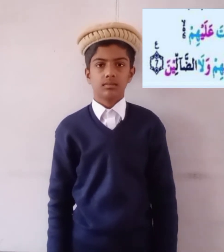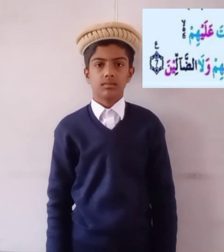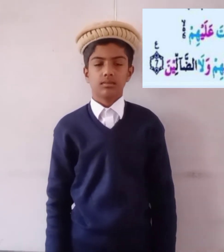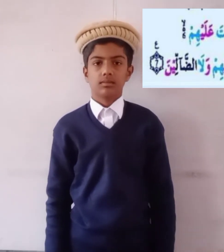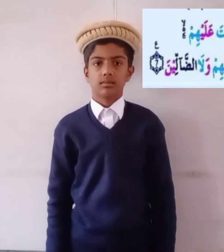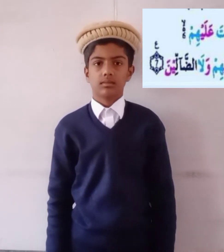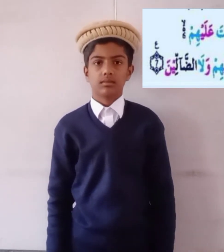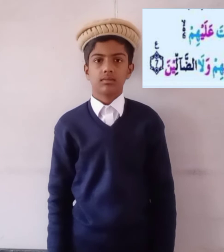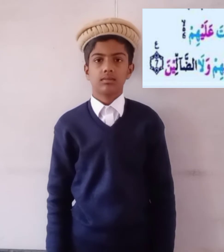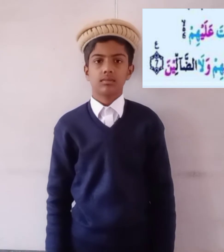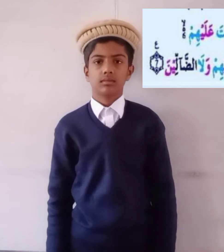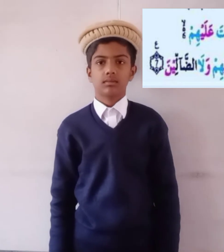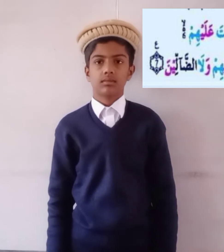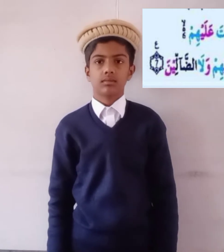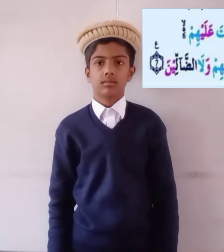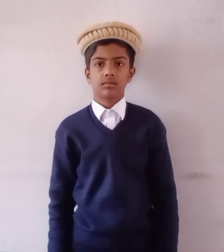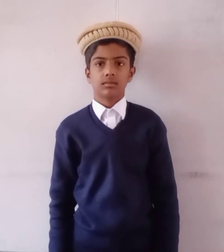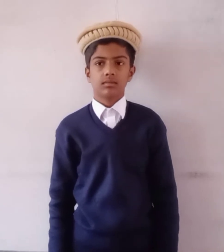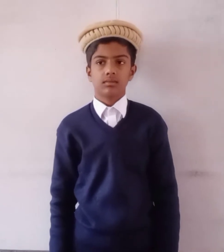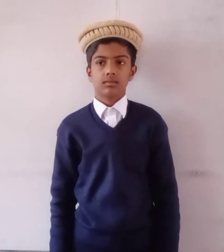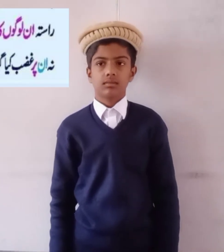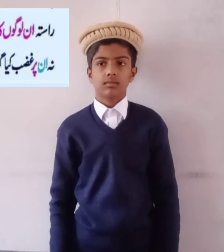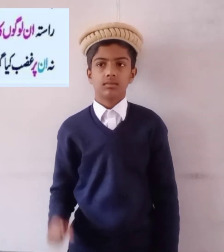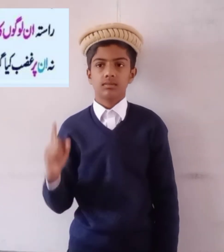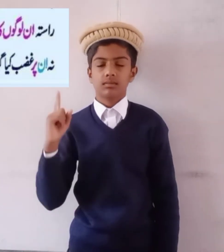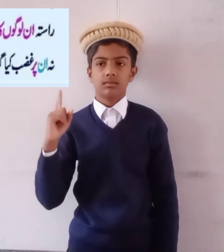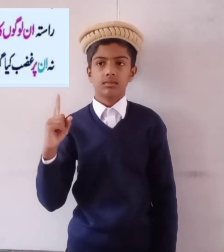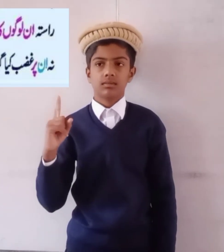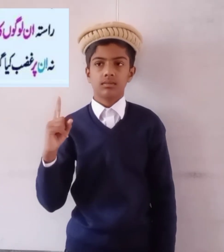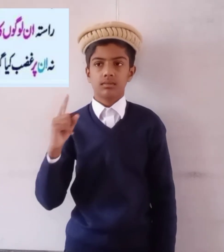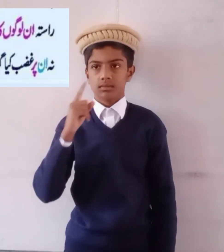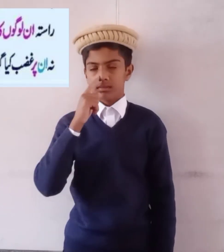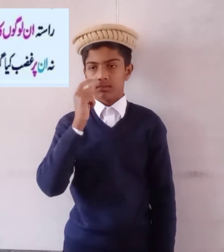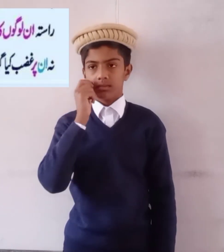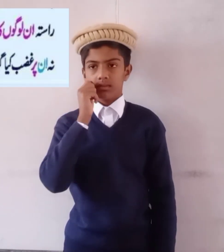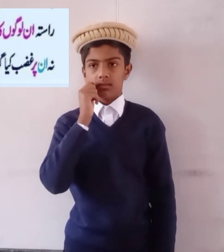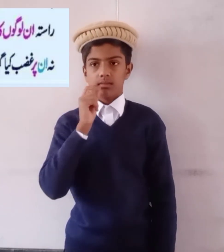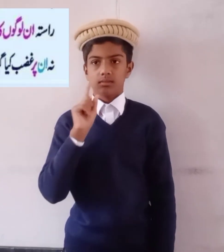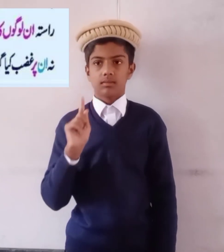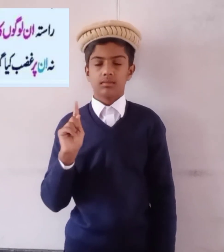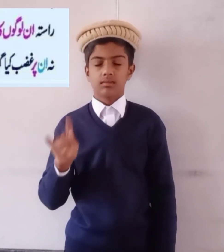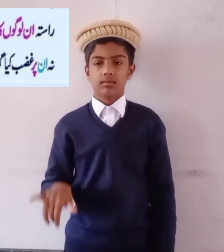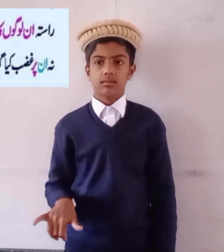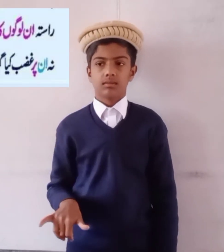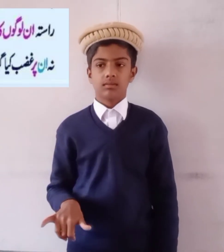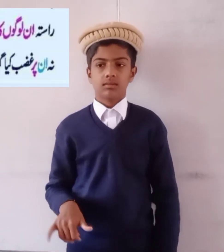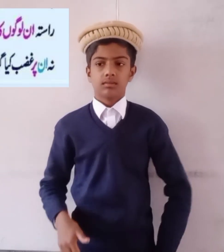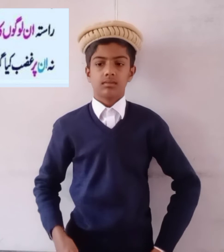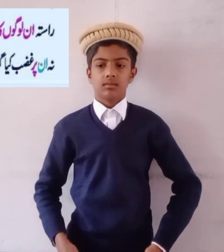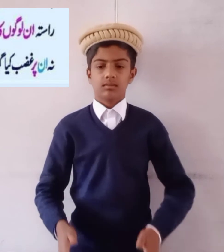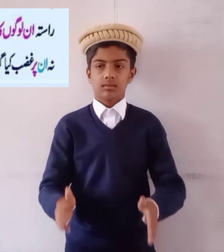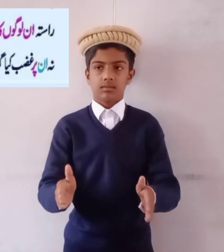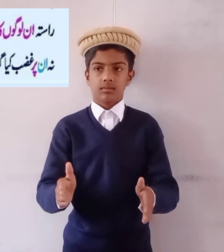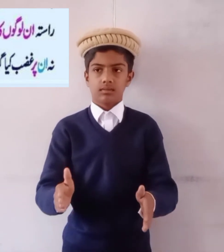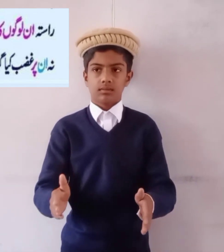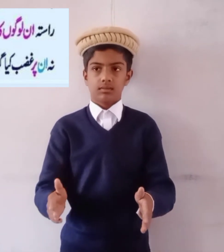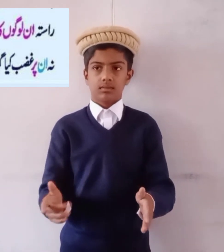ولدالین ان لوگوں کے رستے جن